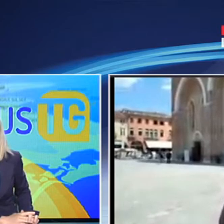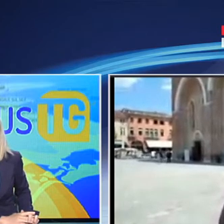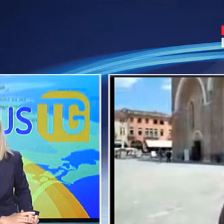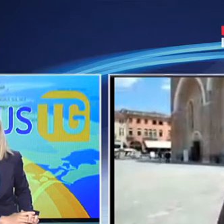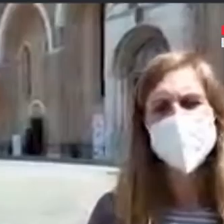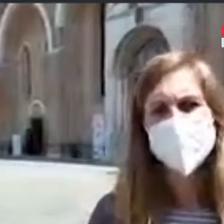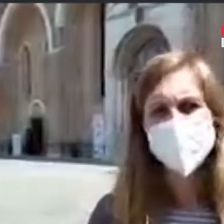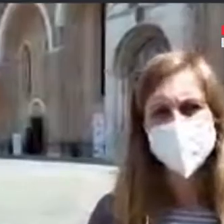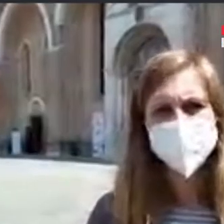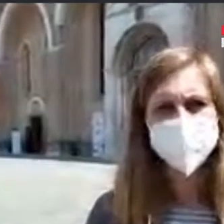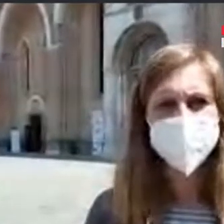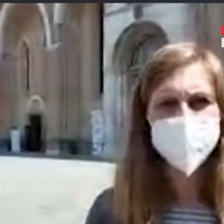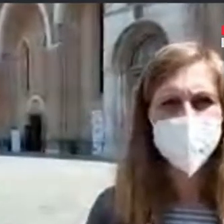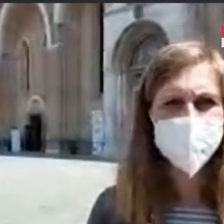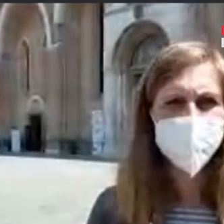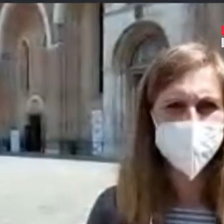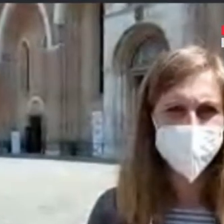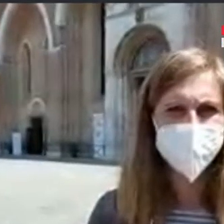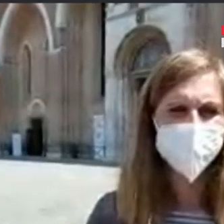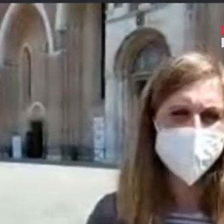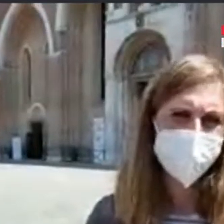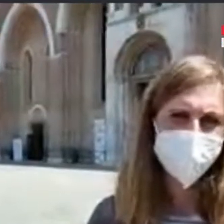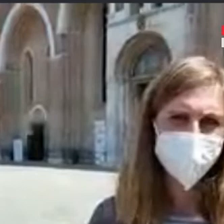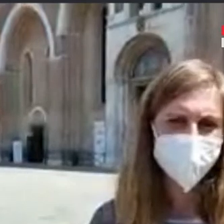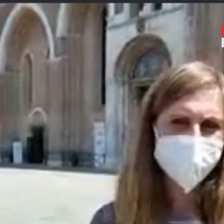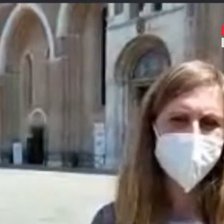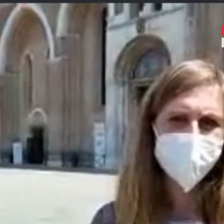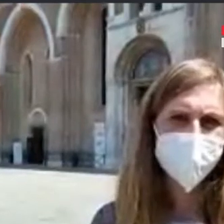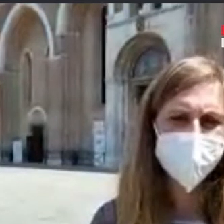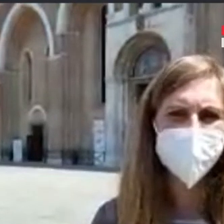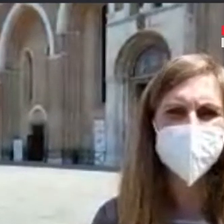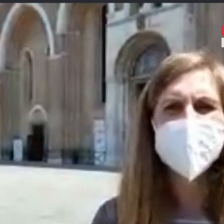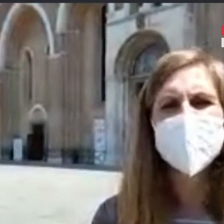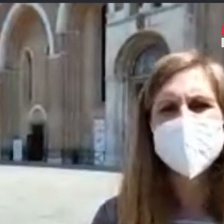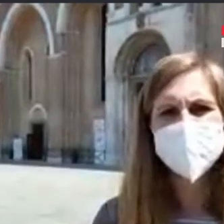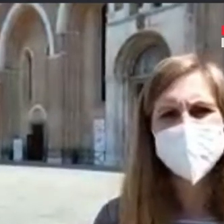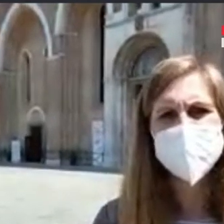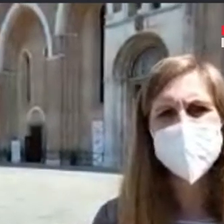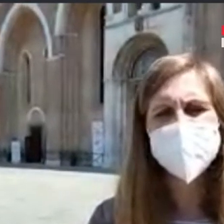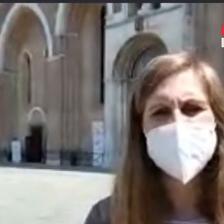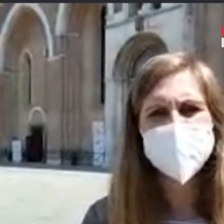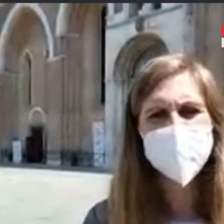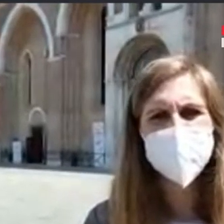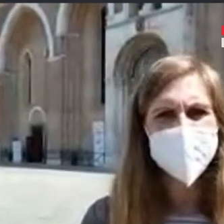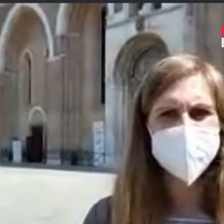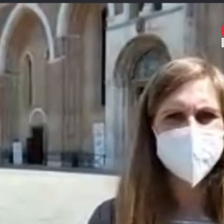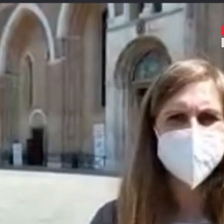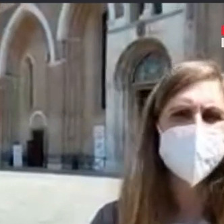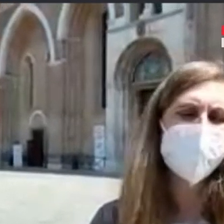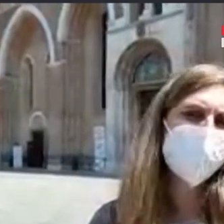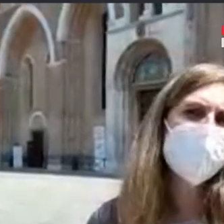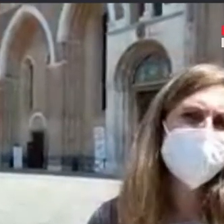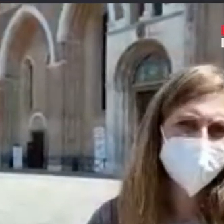come ben sapete, è la festa di Sant'Antonio, per noi padovani ma per tutti i fedeli di tutto il mondo un grande appuntamento. Ci